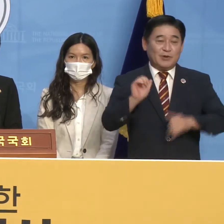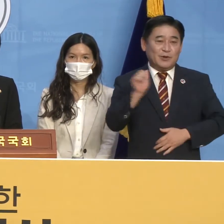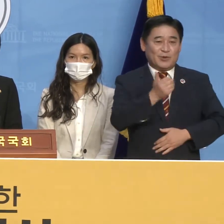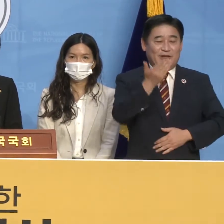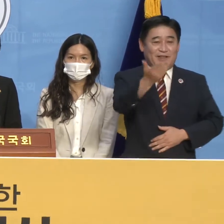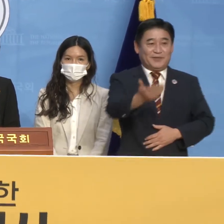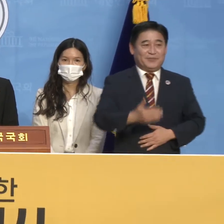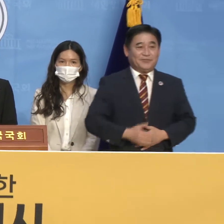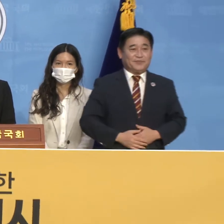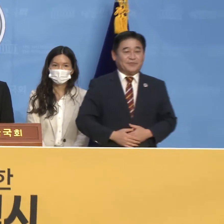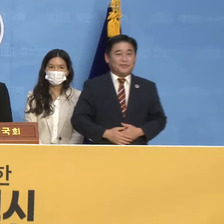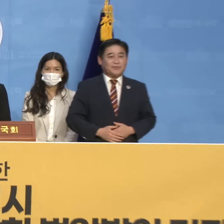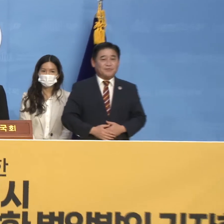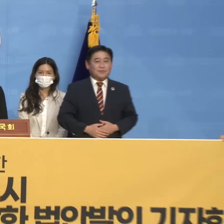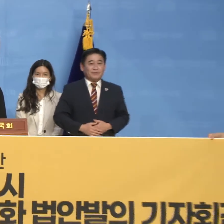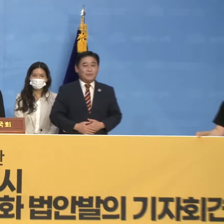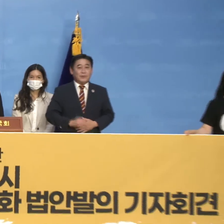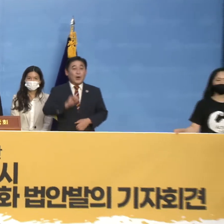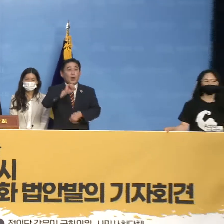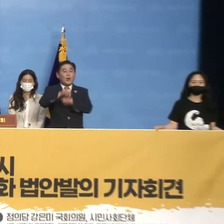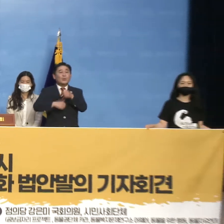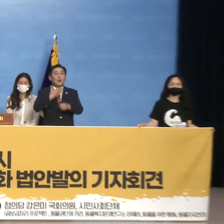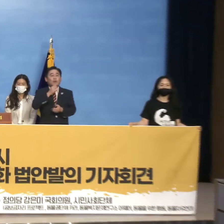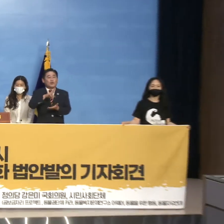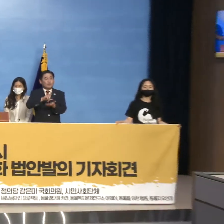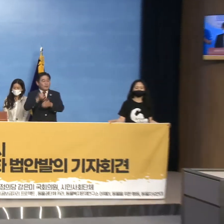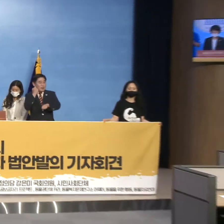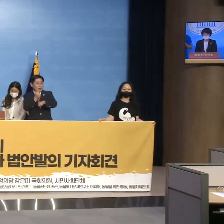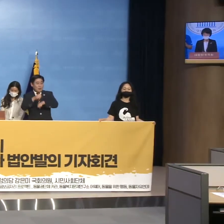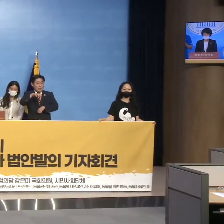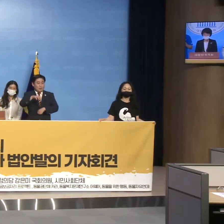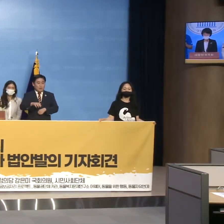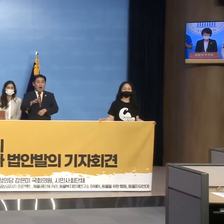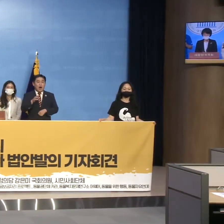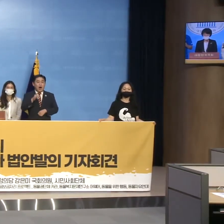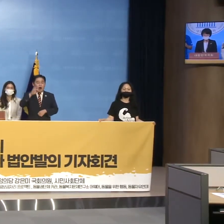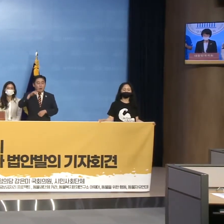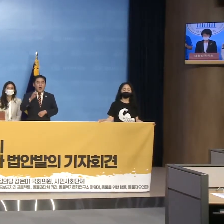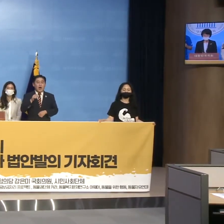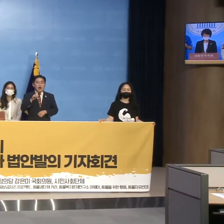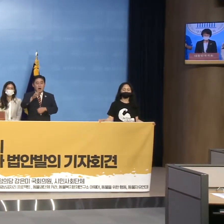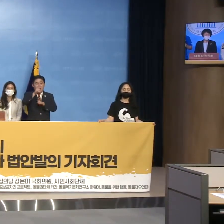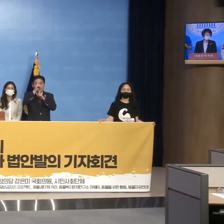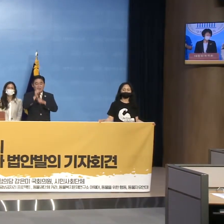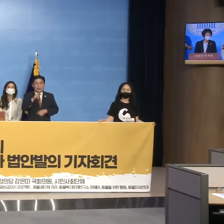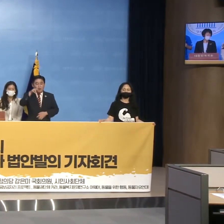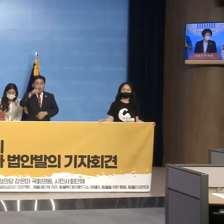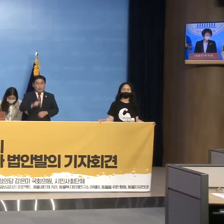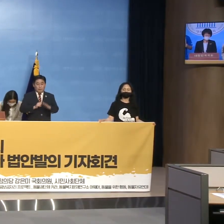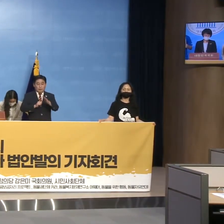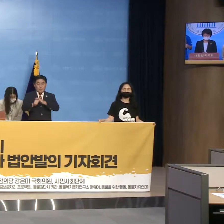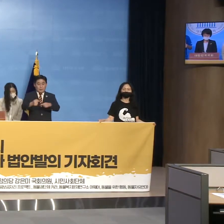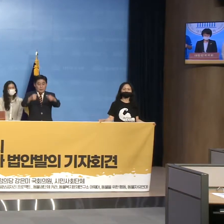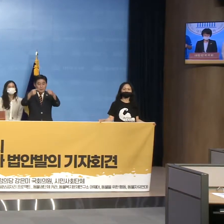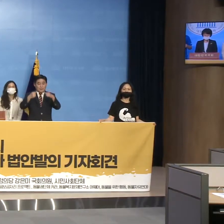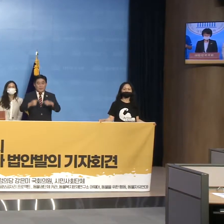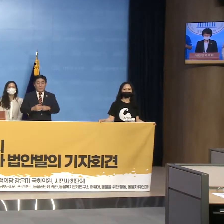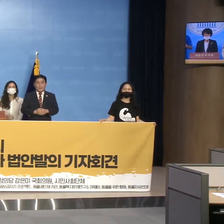분들을 소개하겠습니다. 동물복지문제연구소 어웨어 이형주 대표님 참석하셨습니다.